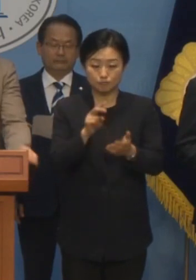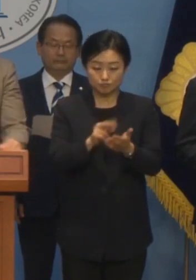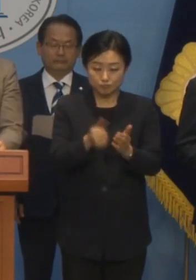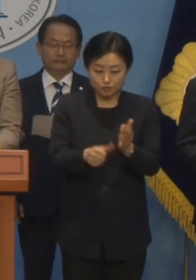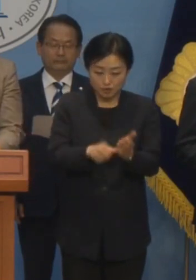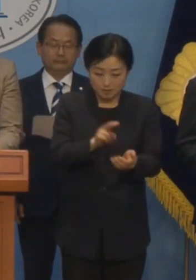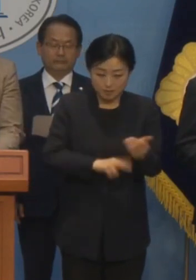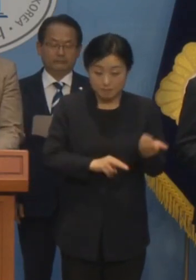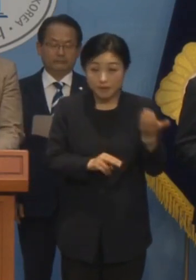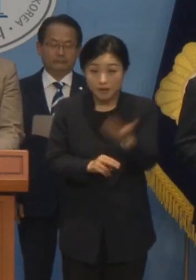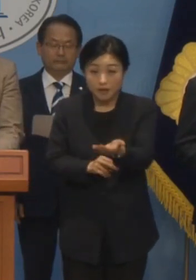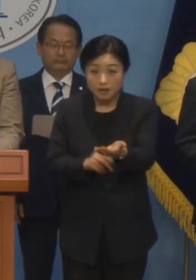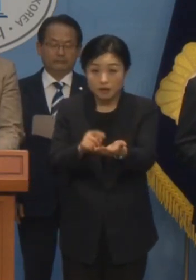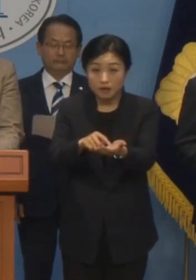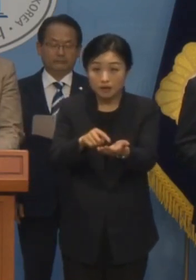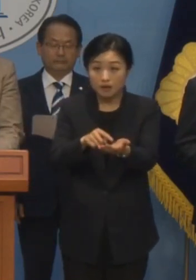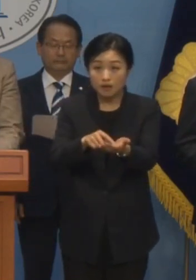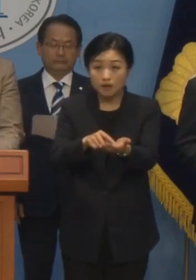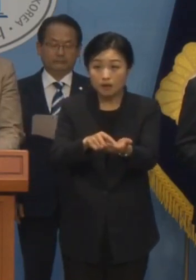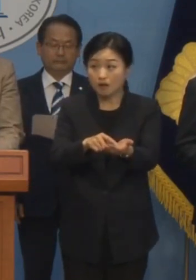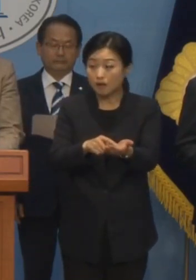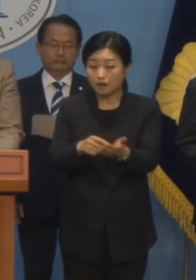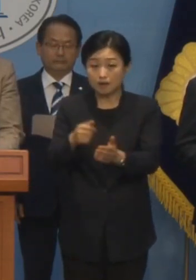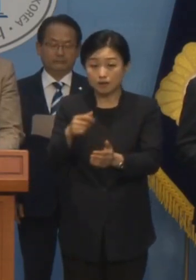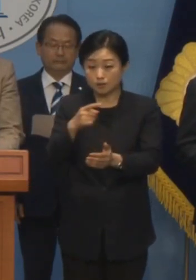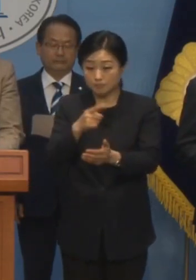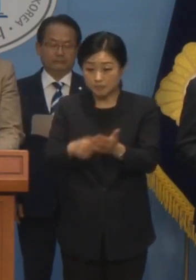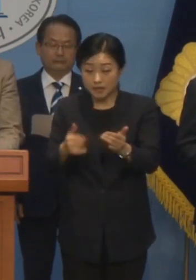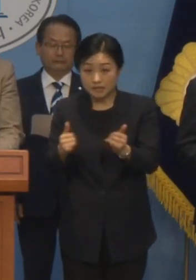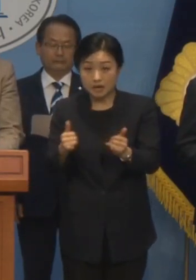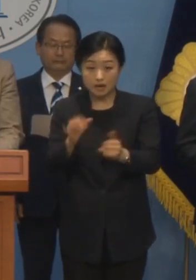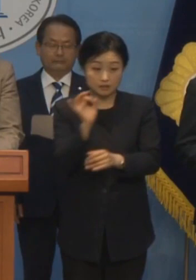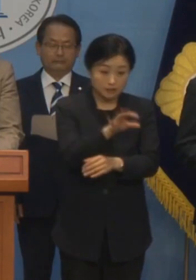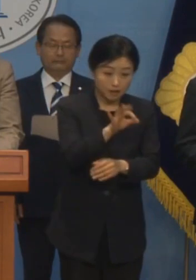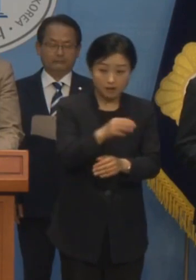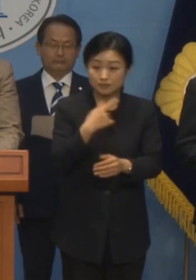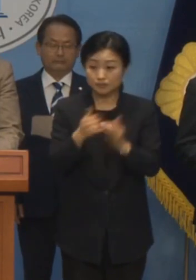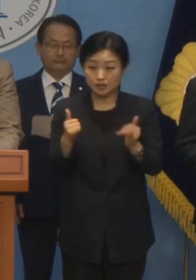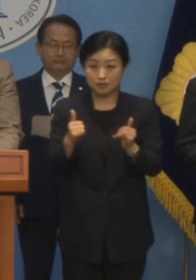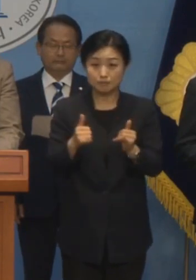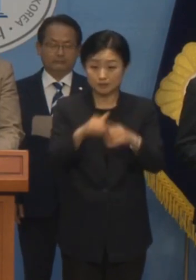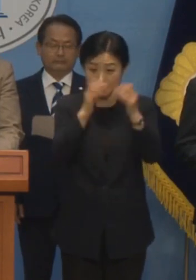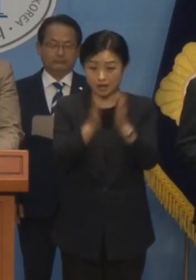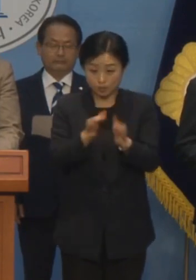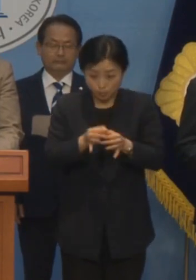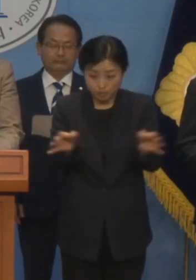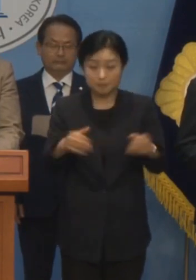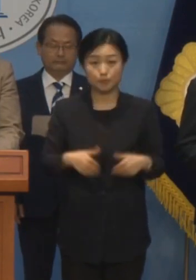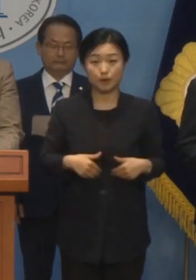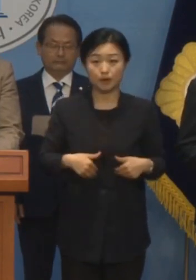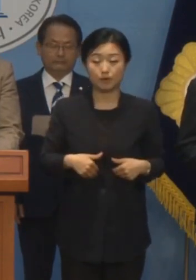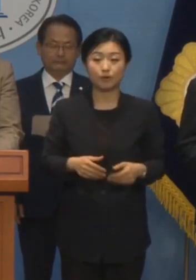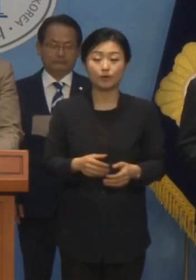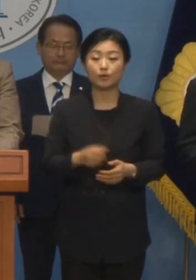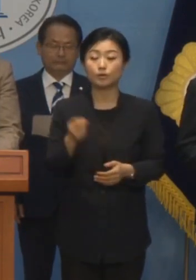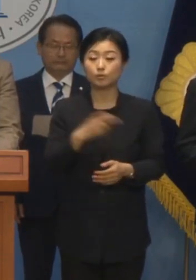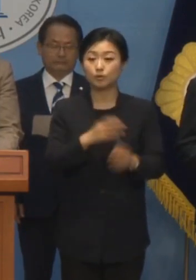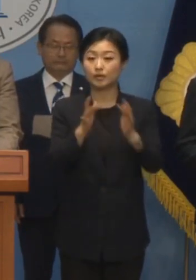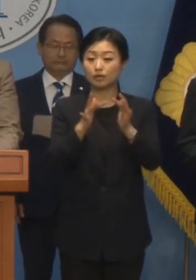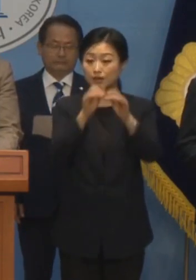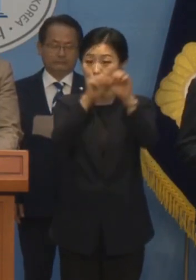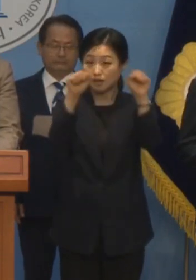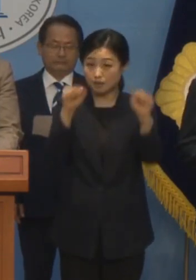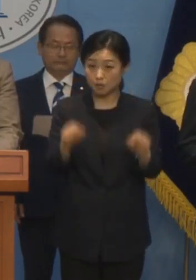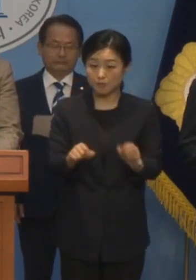대금 정산과 소비자 환불 요구를 구제하는 것이 최우선 과제입니다. 특히 플랫폼을 통한